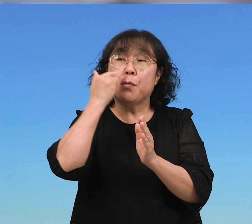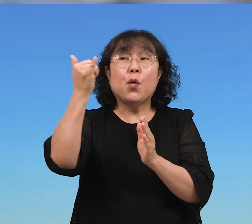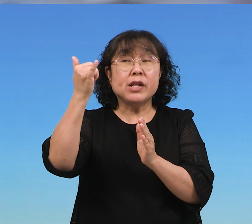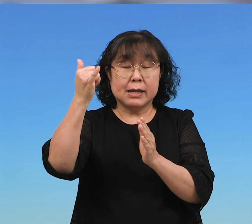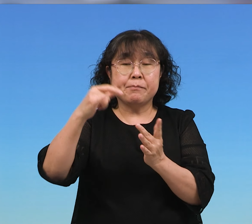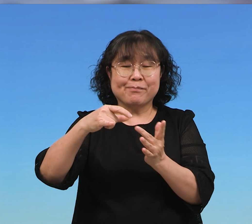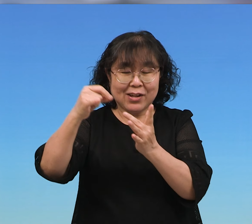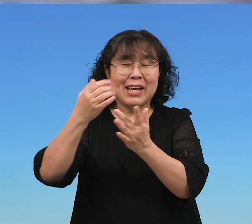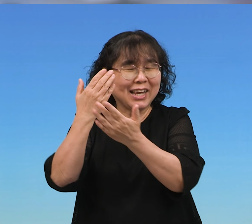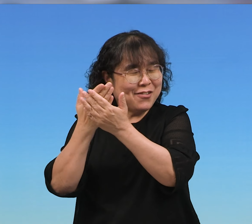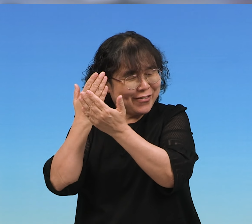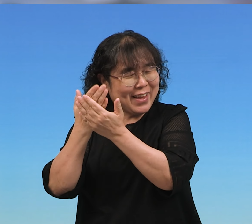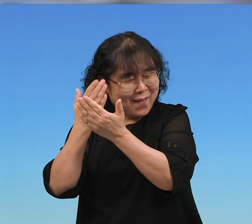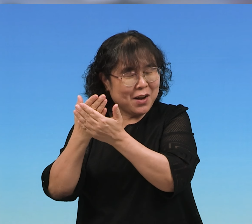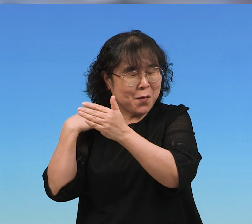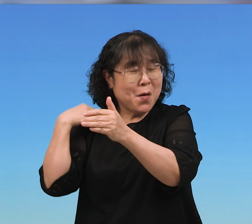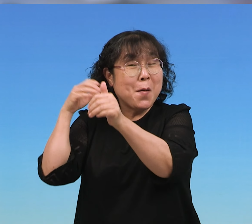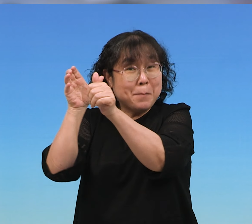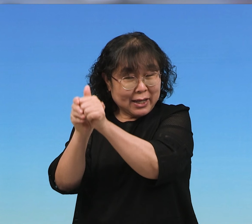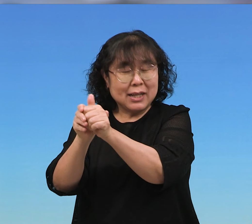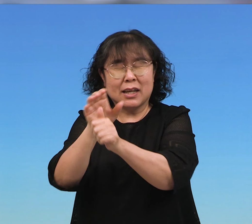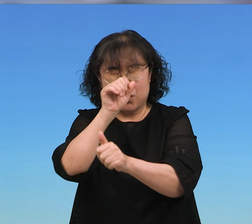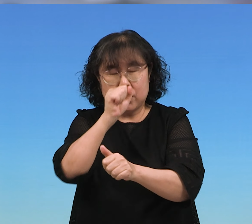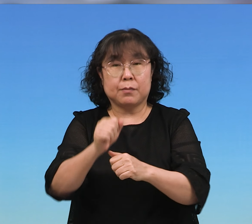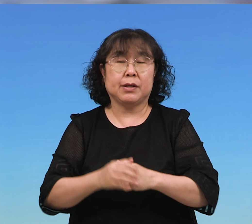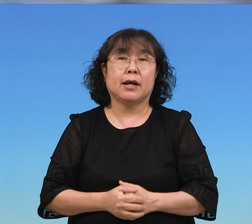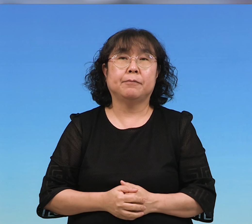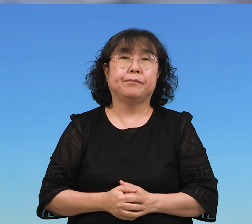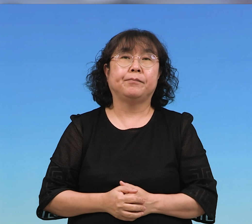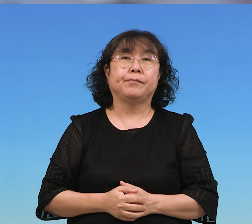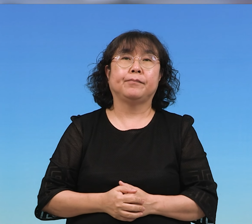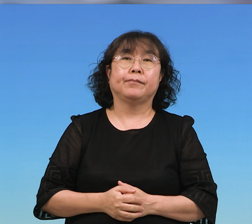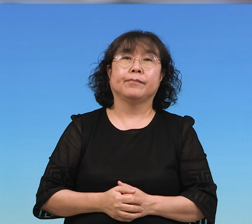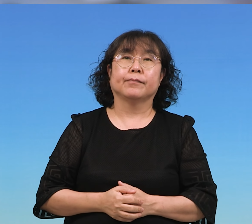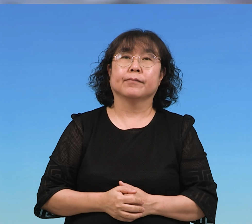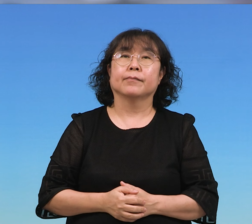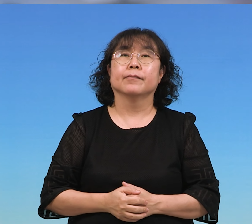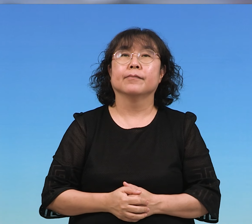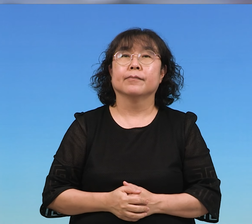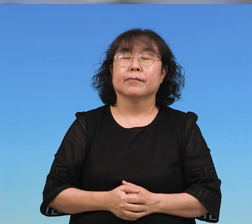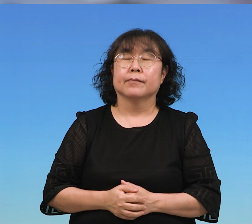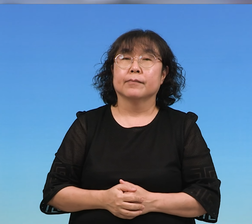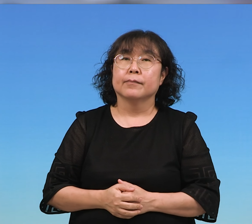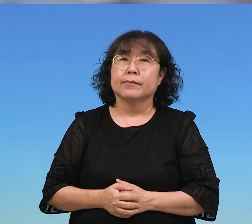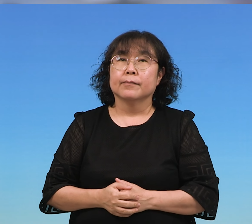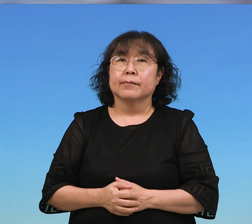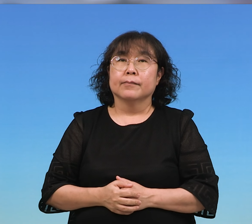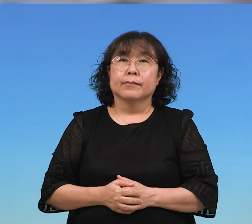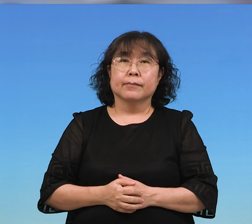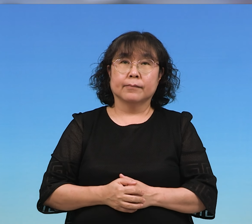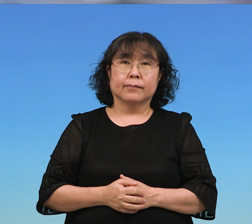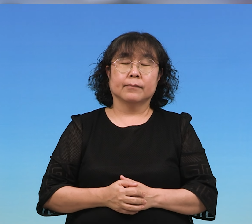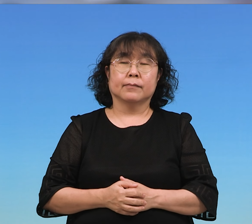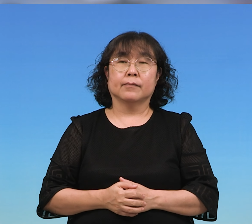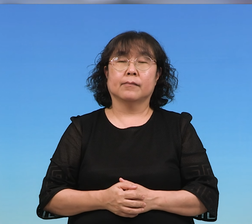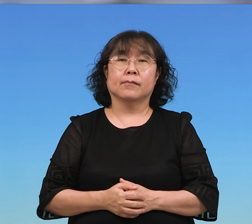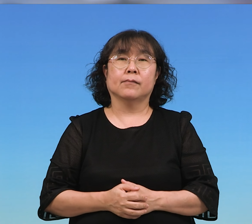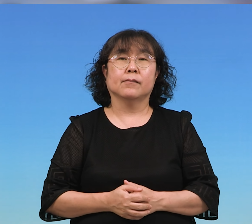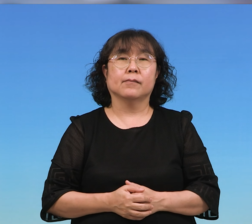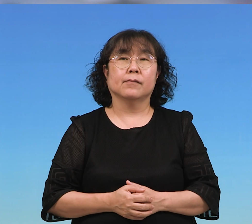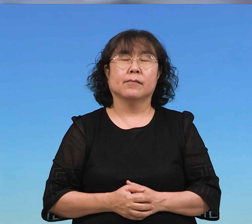게 여러분 엄마 아빠 보고 골라달라고 하는 게 제일 사실은 낫습니다. 이건 제가 좀 많은 엄마들한테 청탁을 받아서